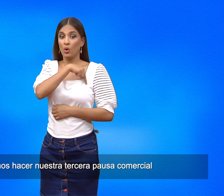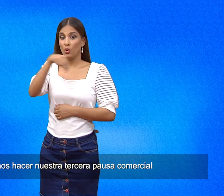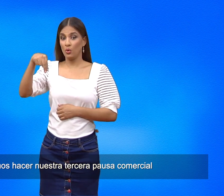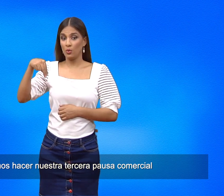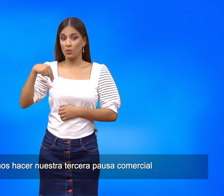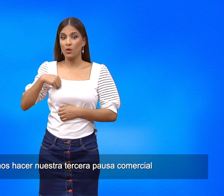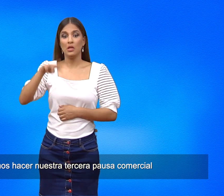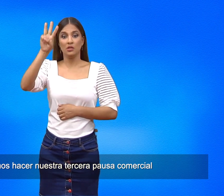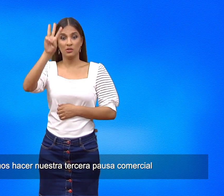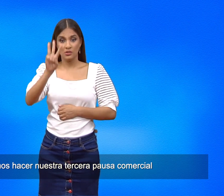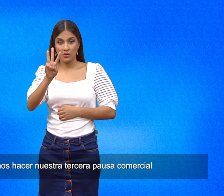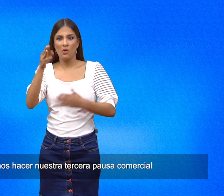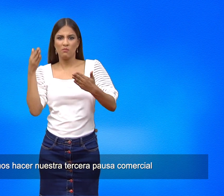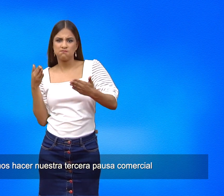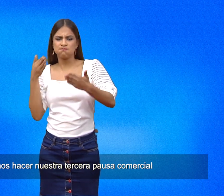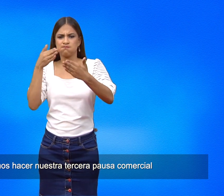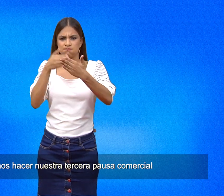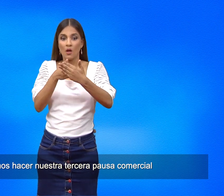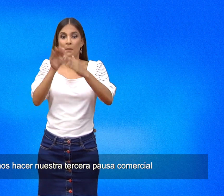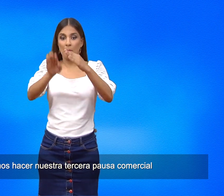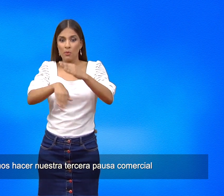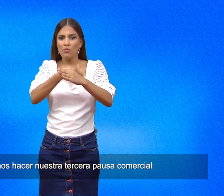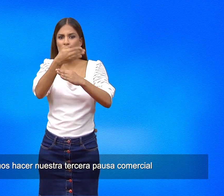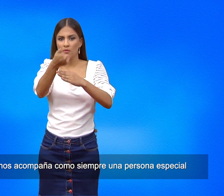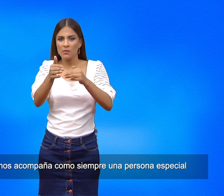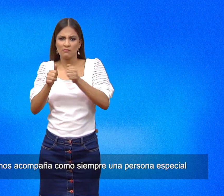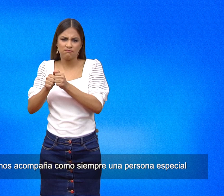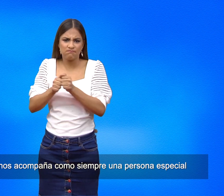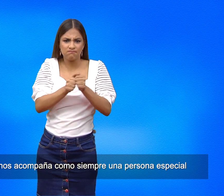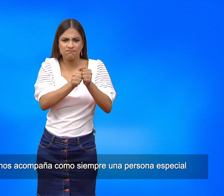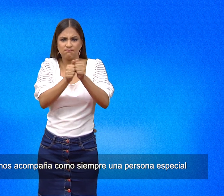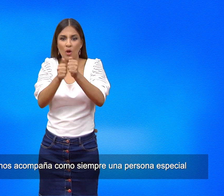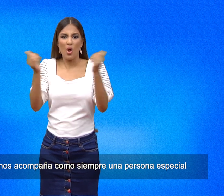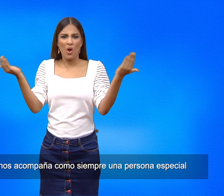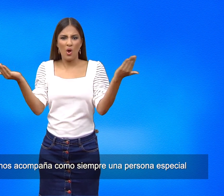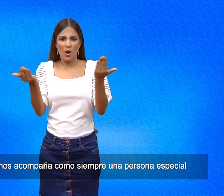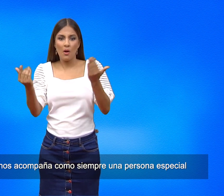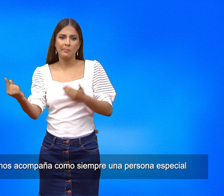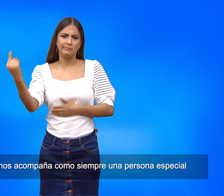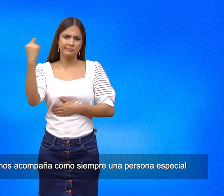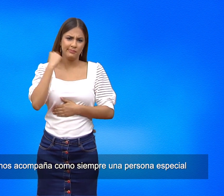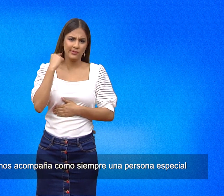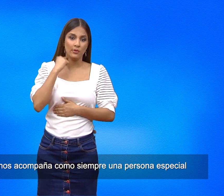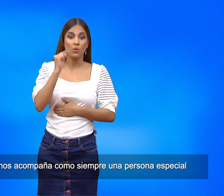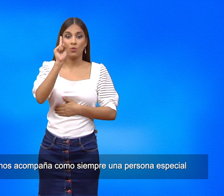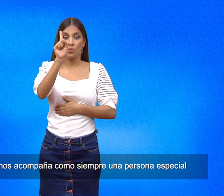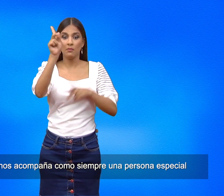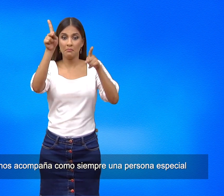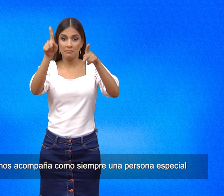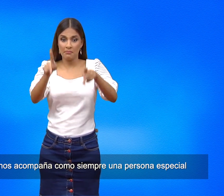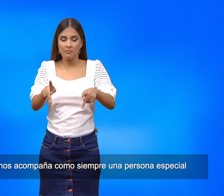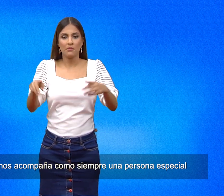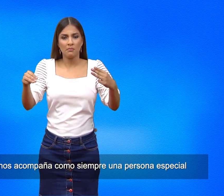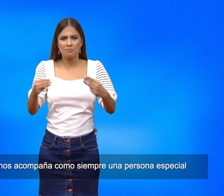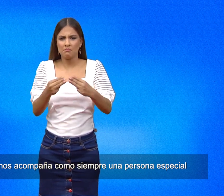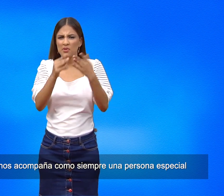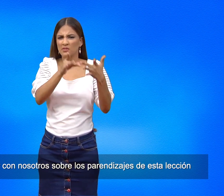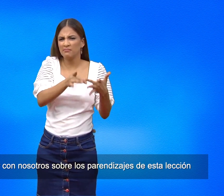vamos a hacer nuestra tercera pausa comercial y al regresar nos acompaña como siempre una persona muy especial para